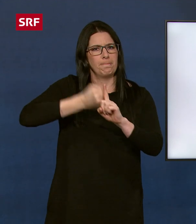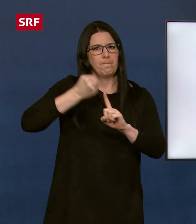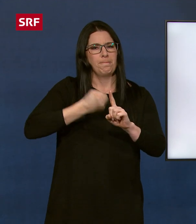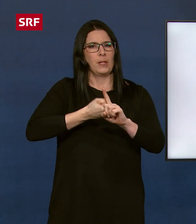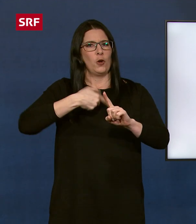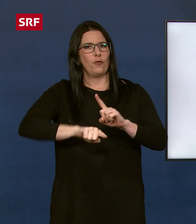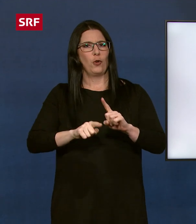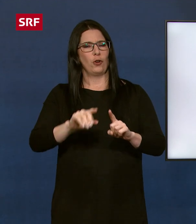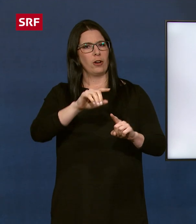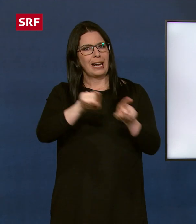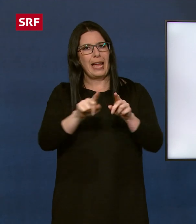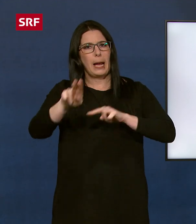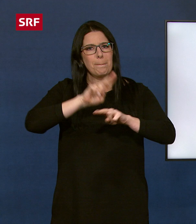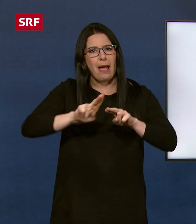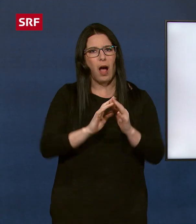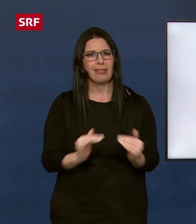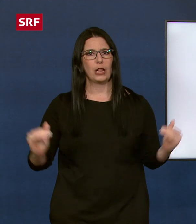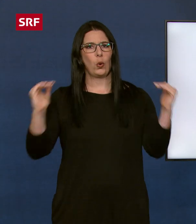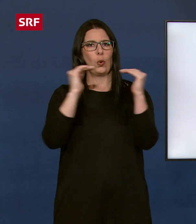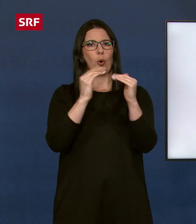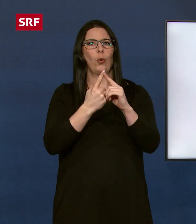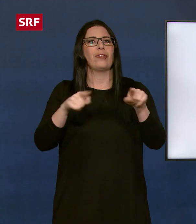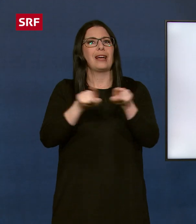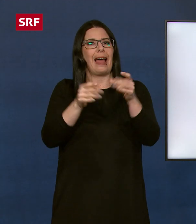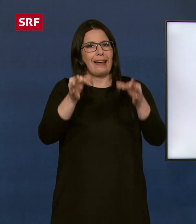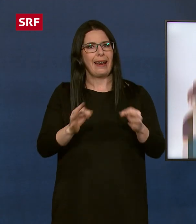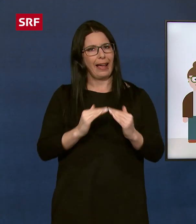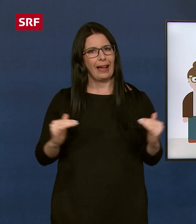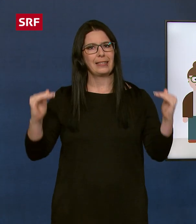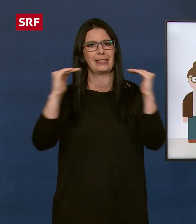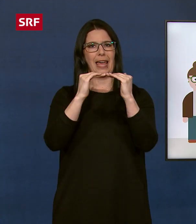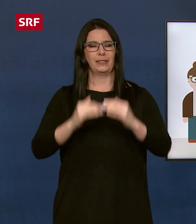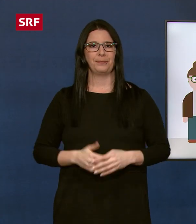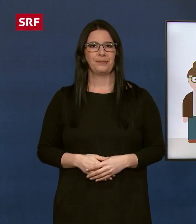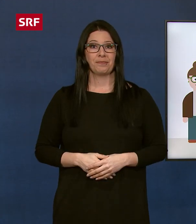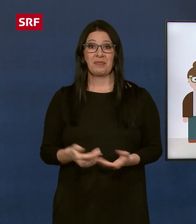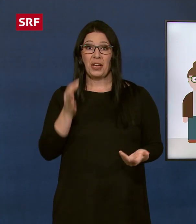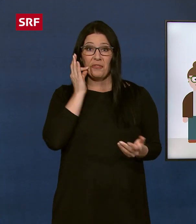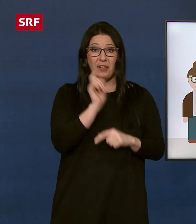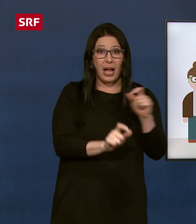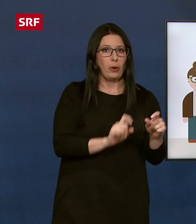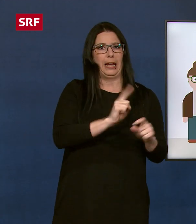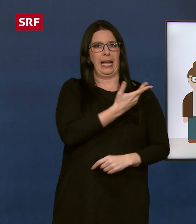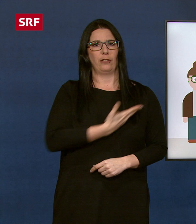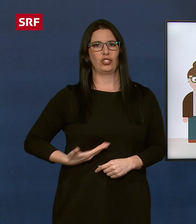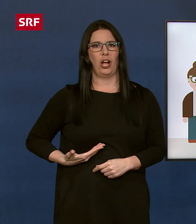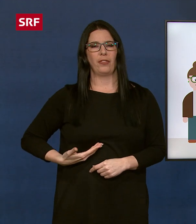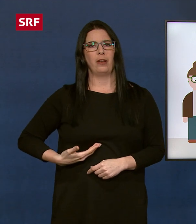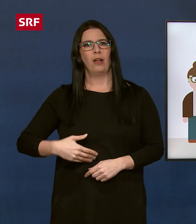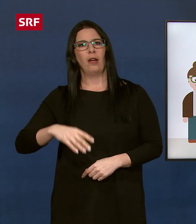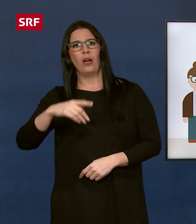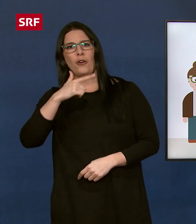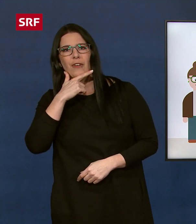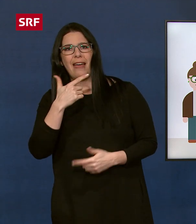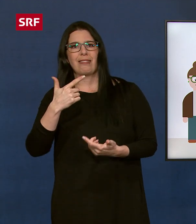gleich behandelt werden und auch die gleichen Rechte haben wie Männer. Manche Frauen waren nicht mehr damit einverstanden, dass ihre